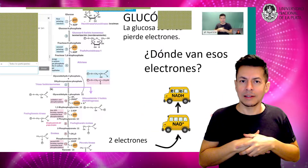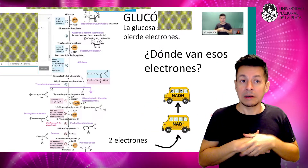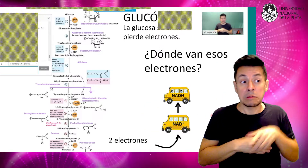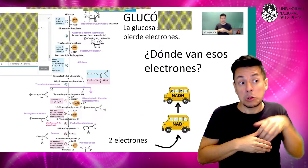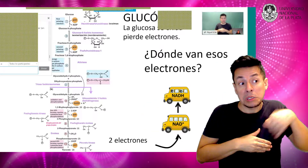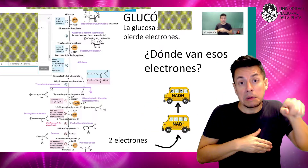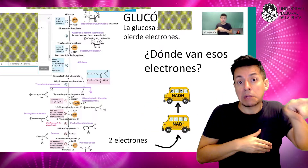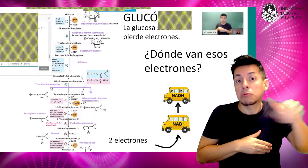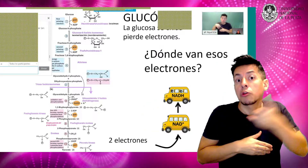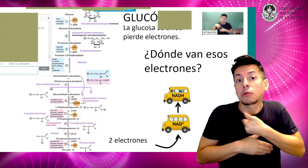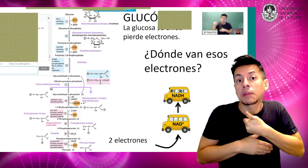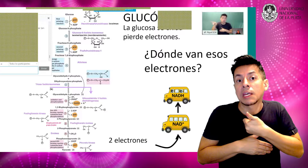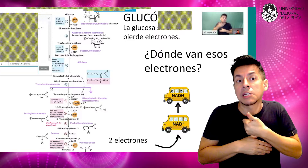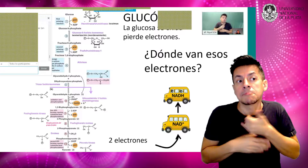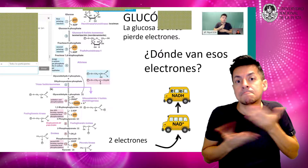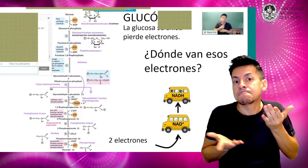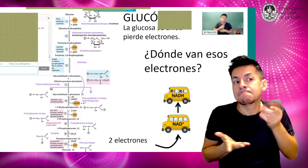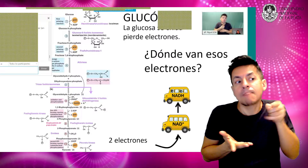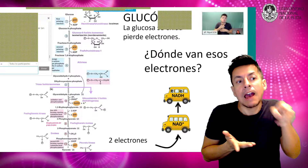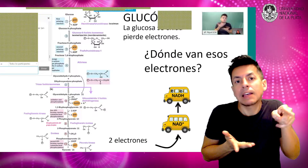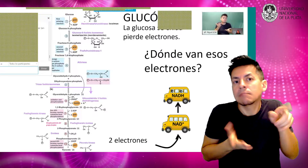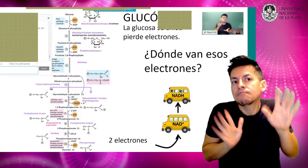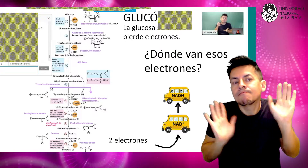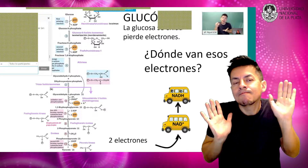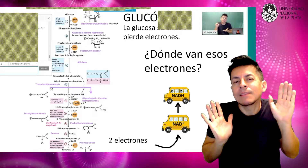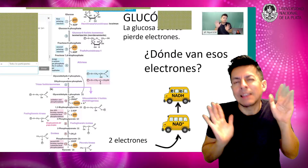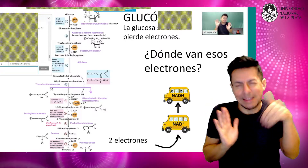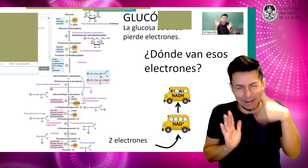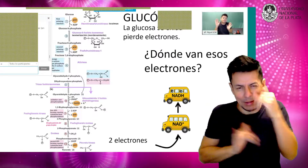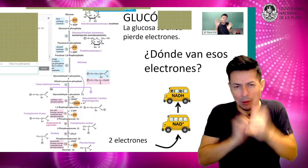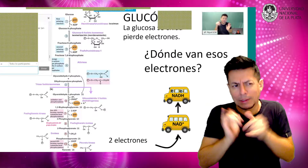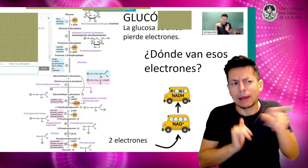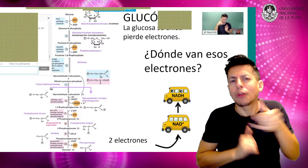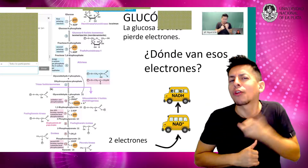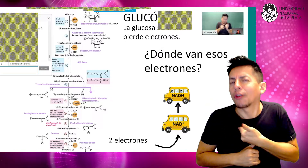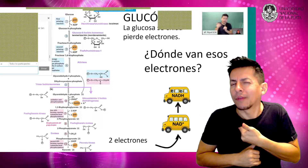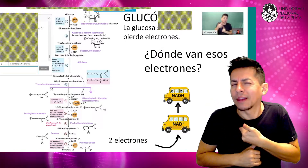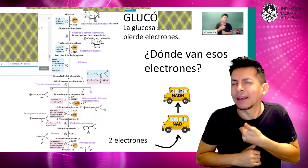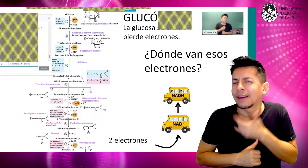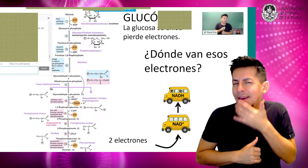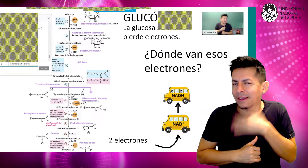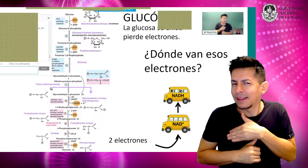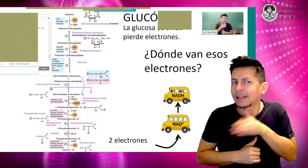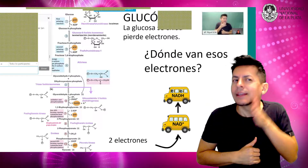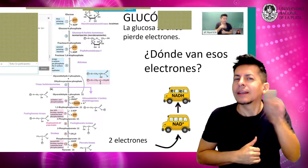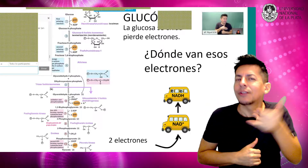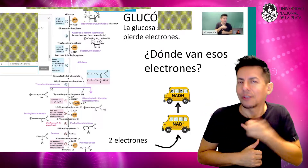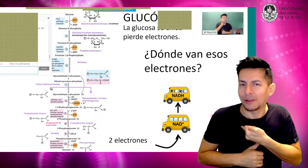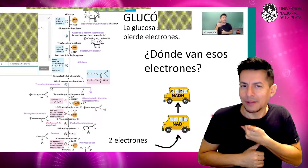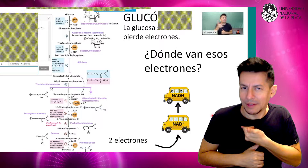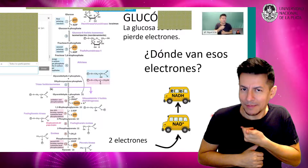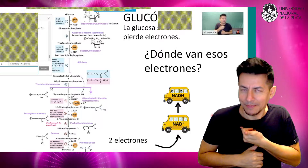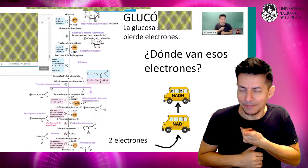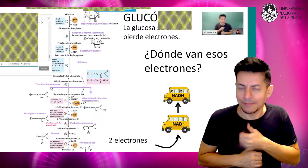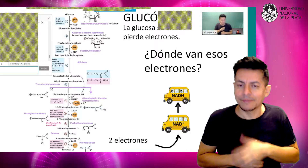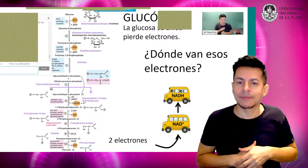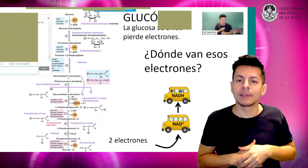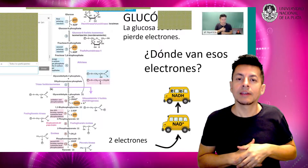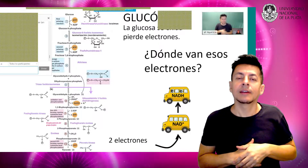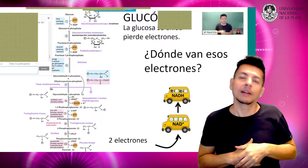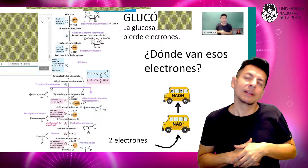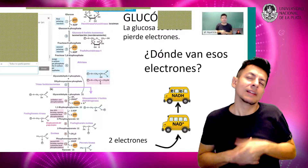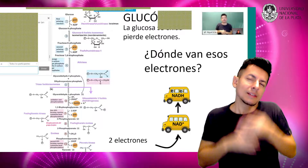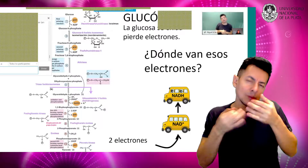lugar a donde tienen que ir, que en las clases siguientes vamos a entender hacia dónde van los electrones, ¿sí? ¿Alguna vez